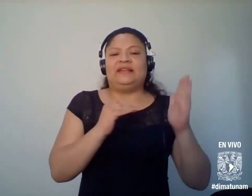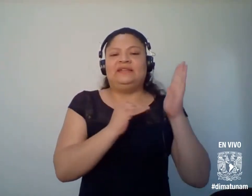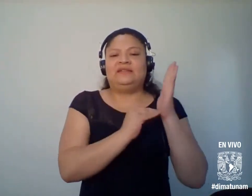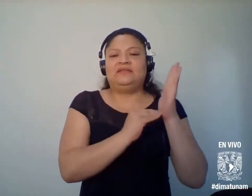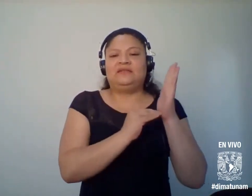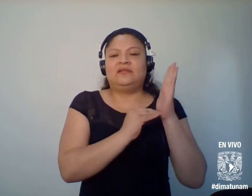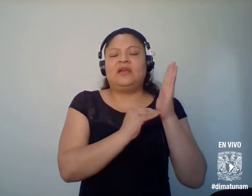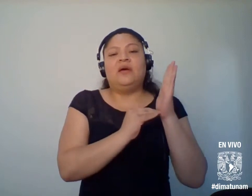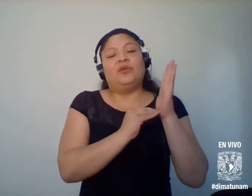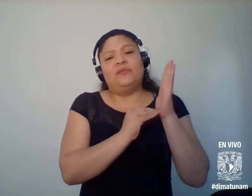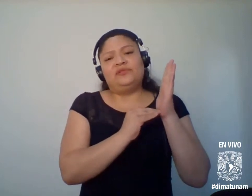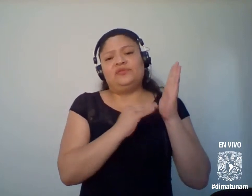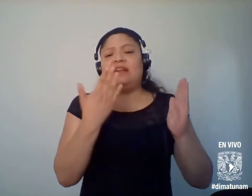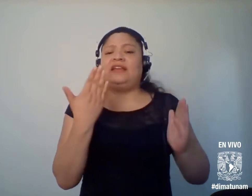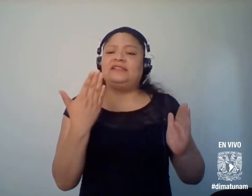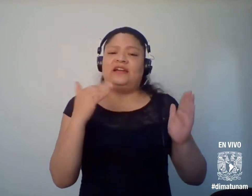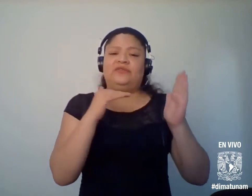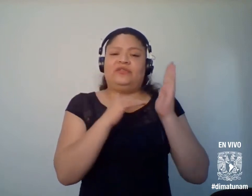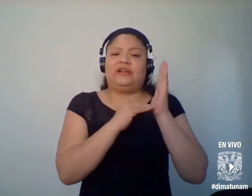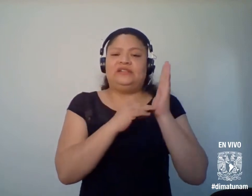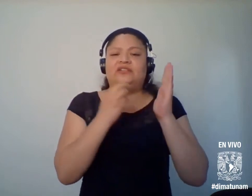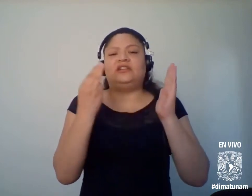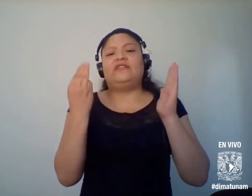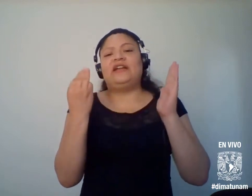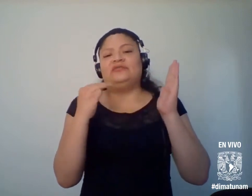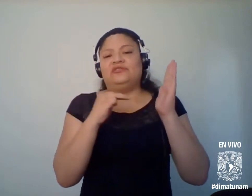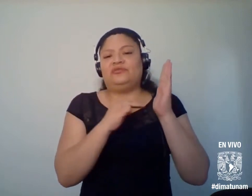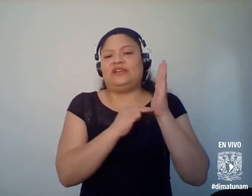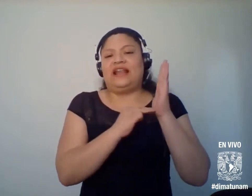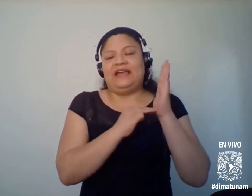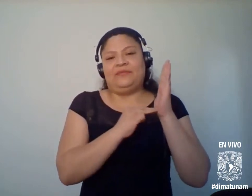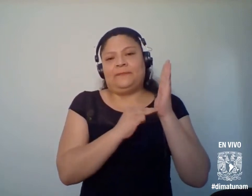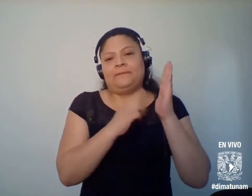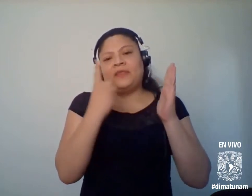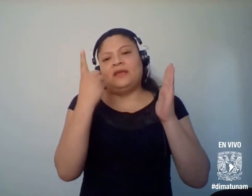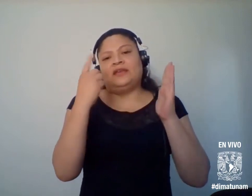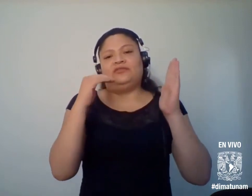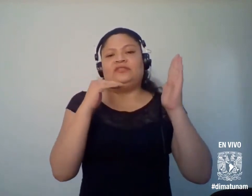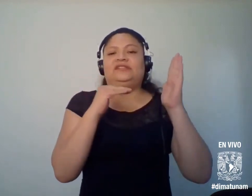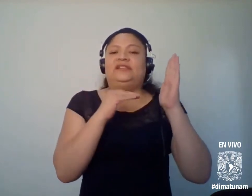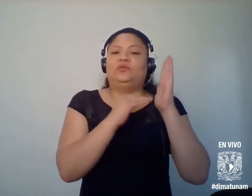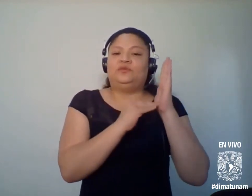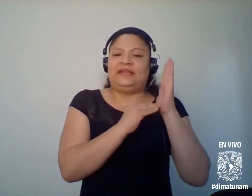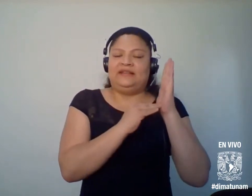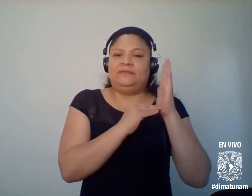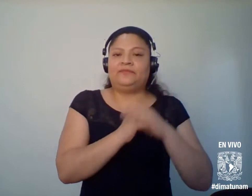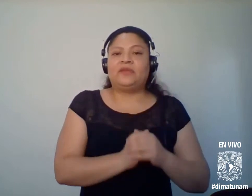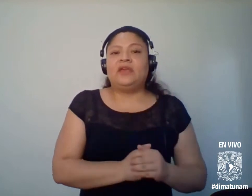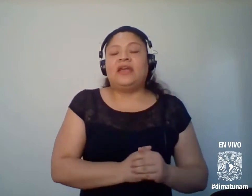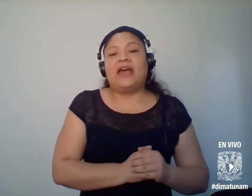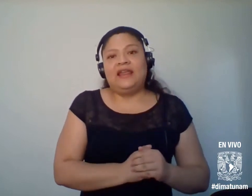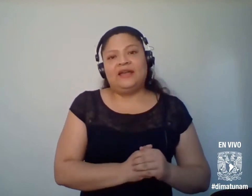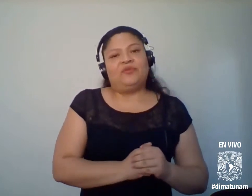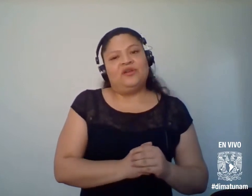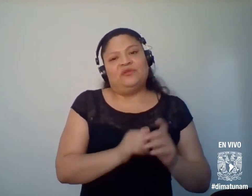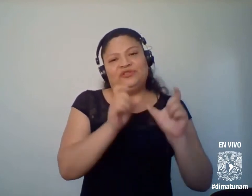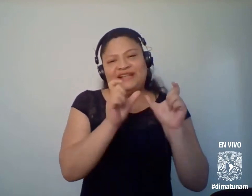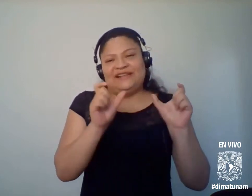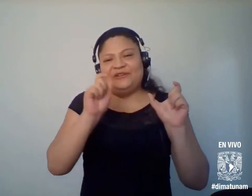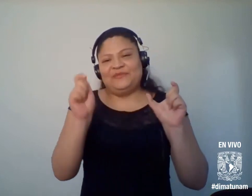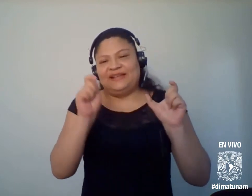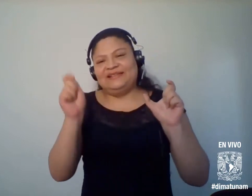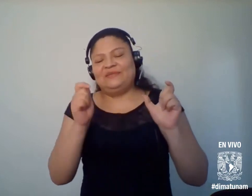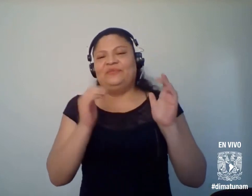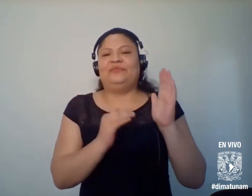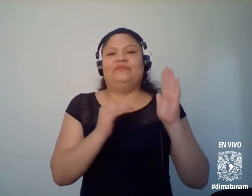hacemos un mil. Podemos usar esta configuración o algunos usan la M. Entonces es un mil. Cada que ponemos